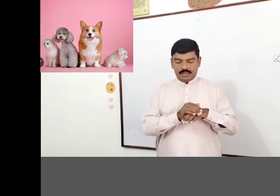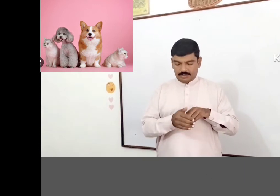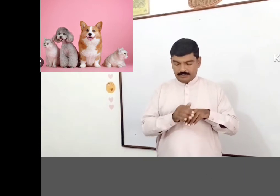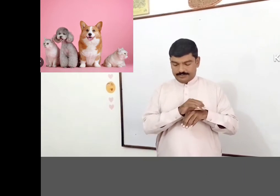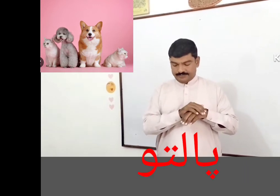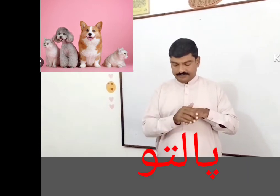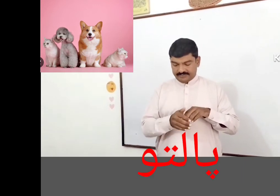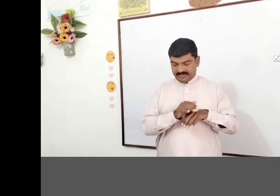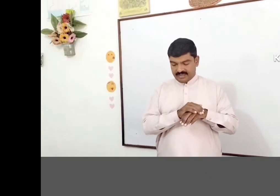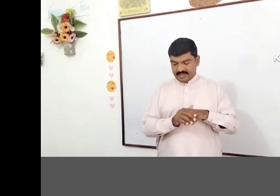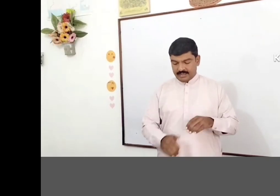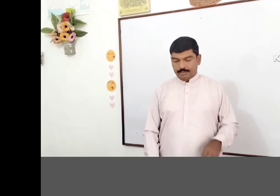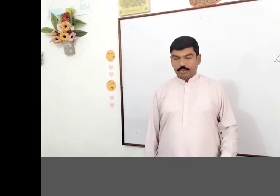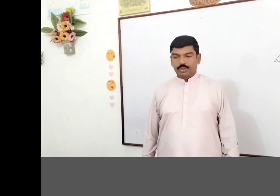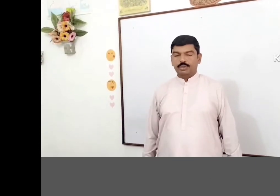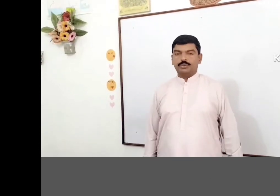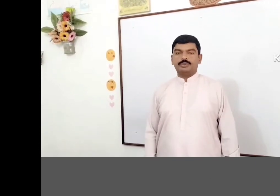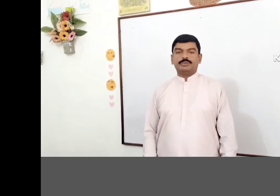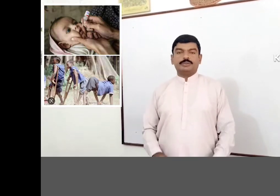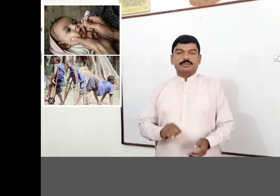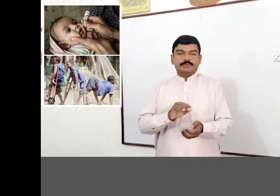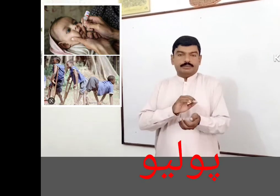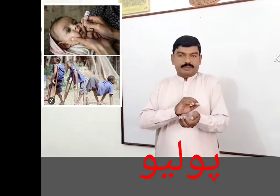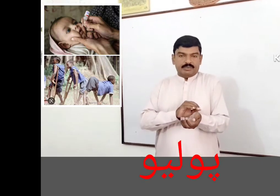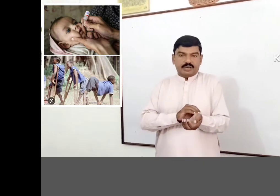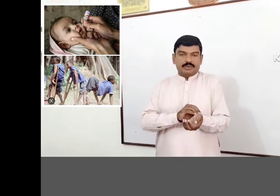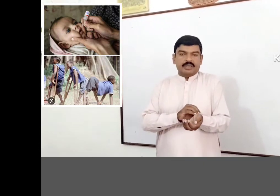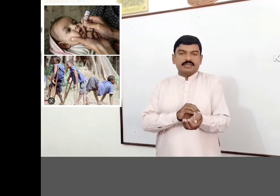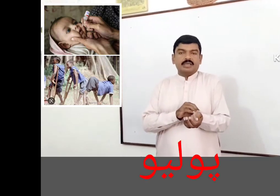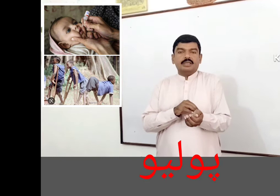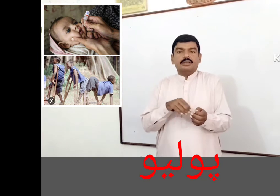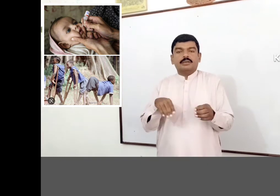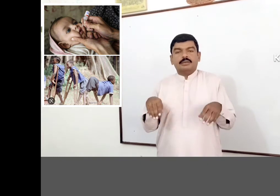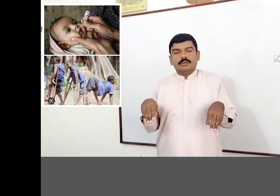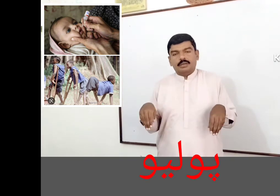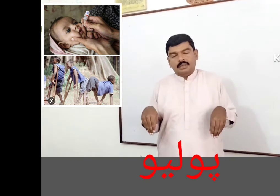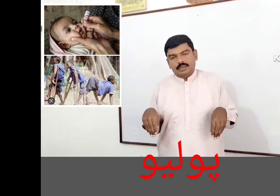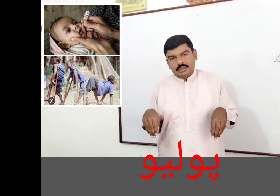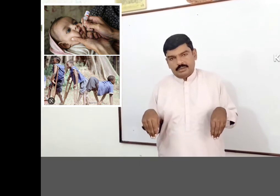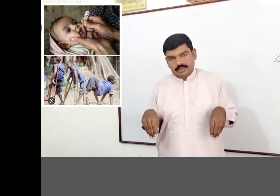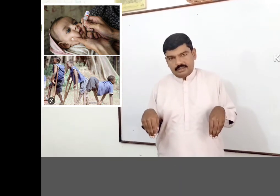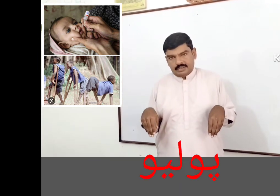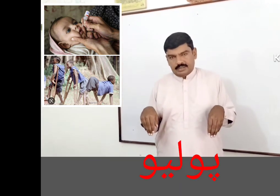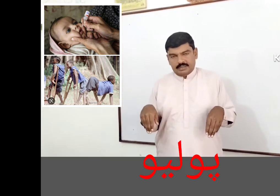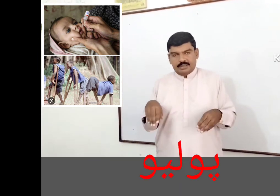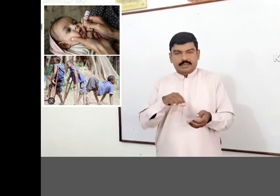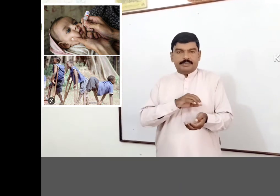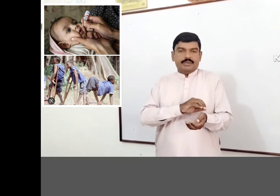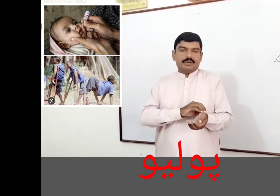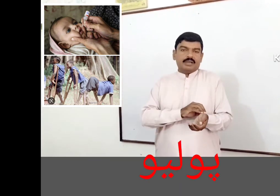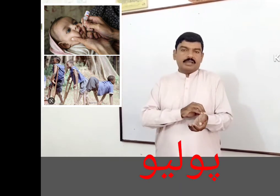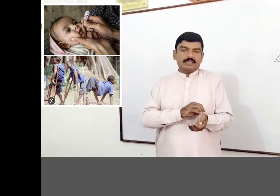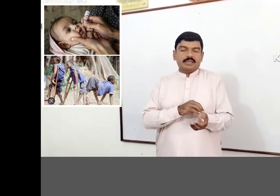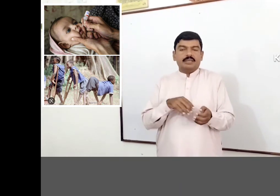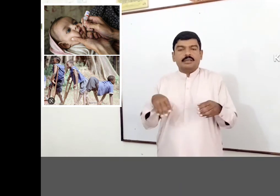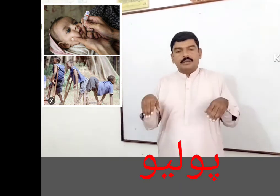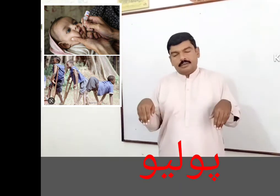पालतू। पोलियो, बीमार होने का साइन और लंगड़े होने का साइन। बीमार का साइन